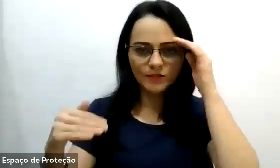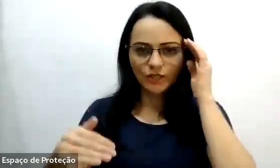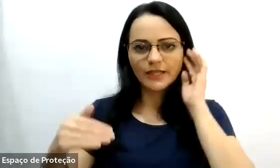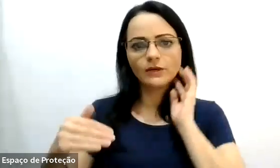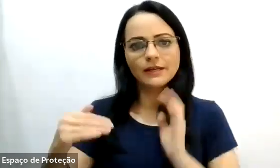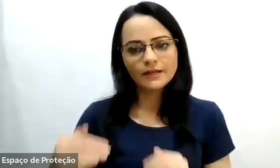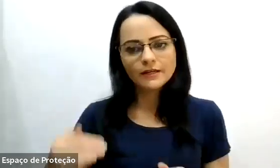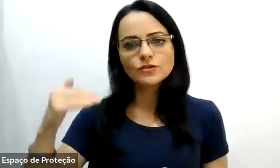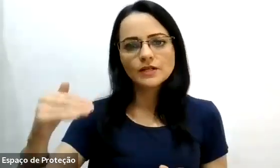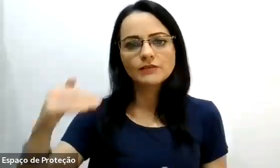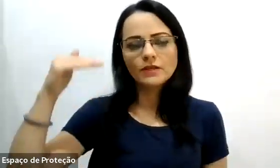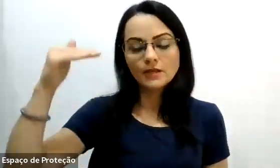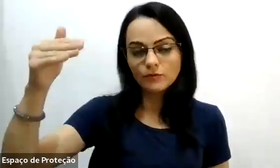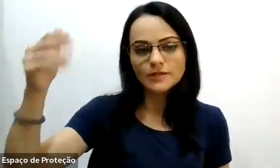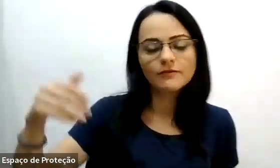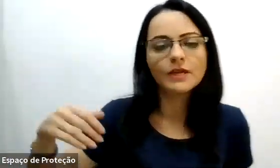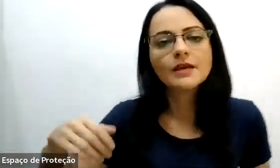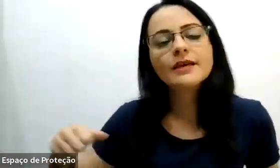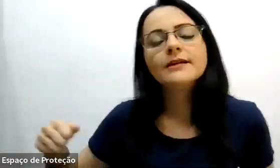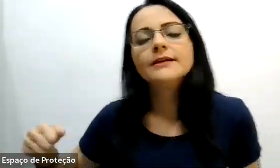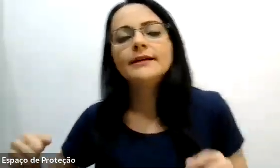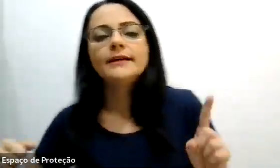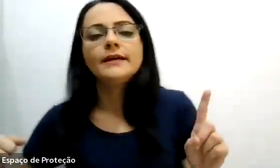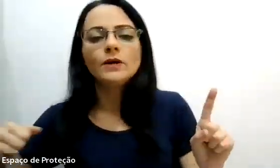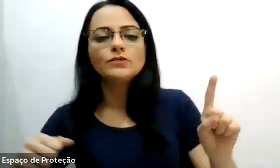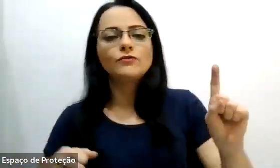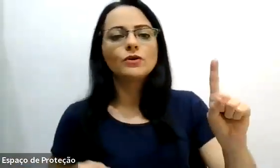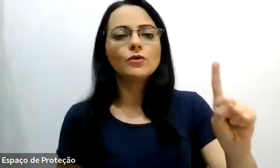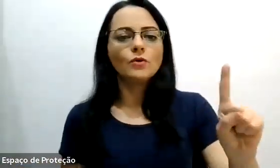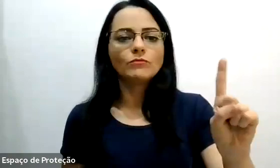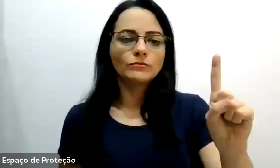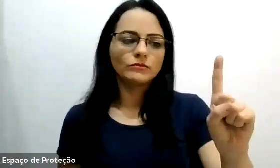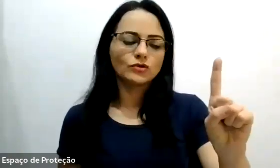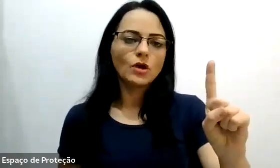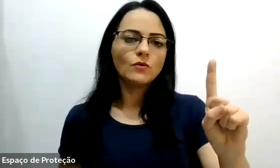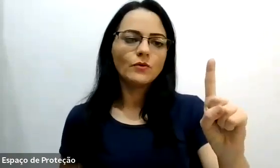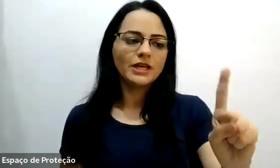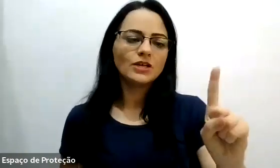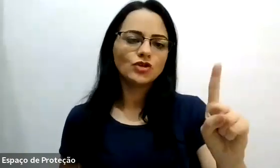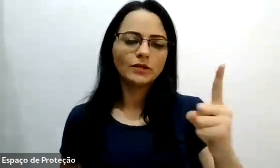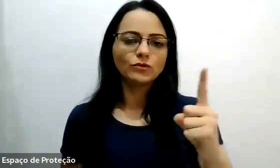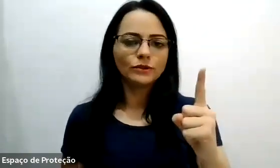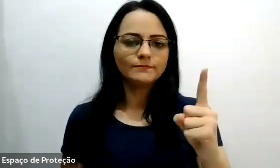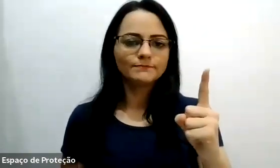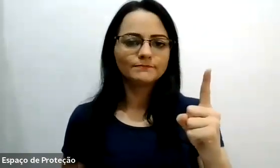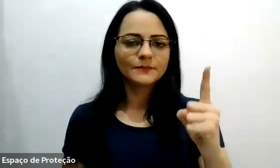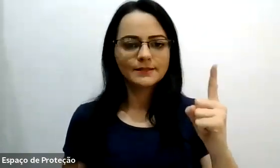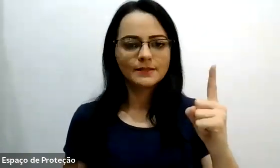existe a categoria, né? Anjo, serafim, querubim, serafim. Anjo ficou só o indicador, assim,